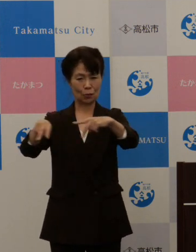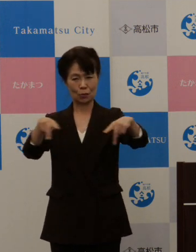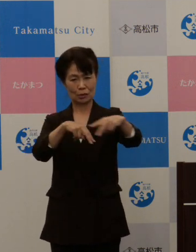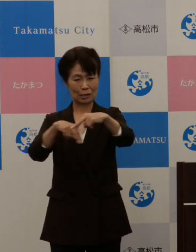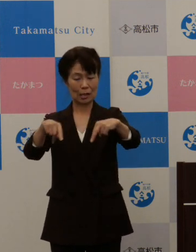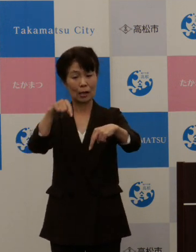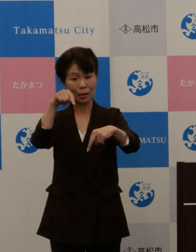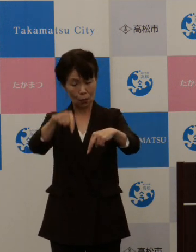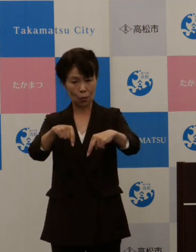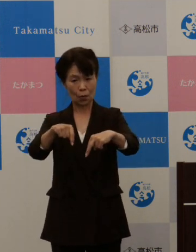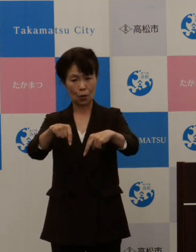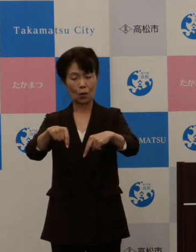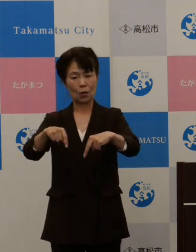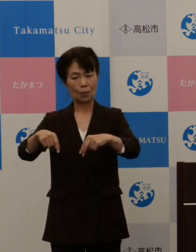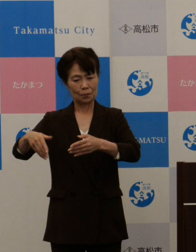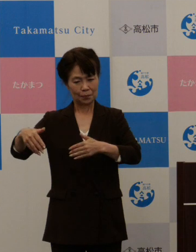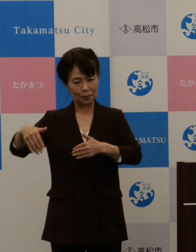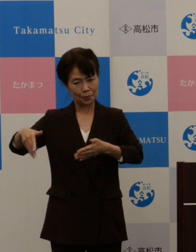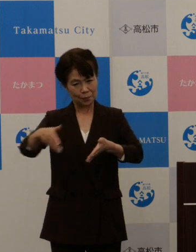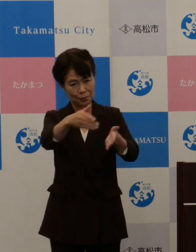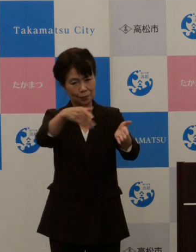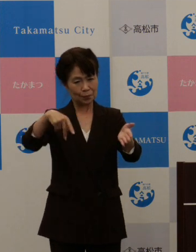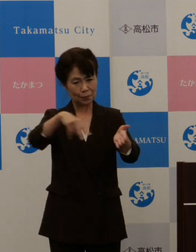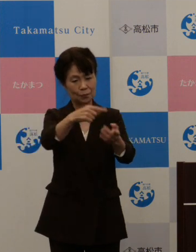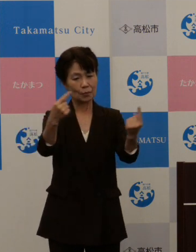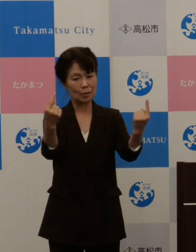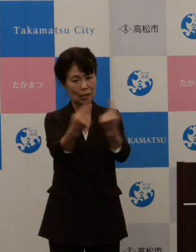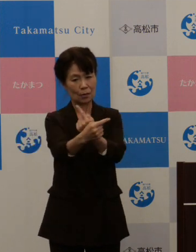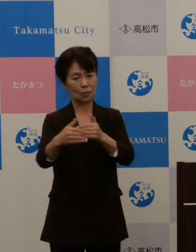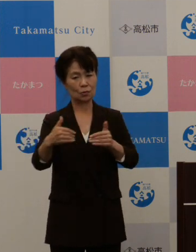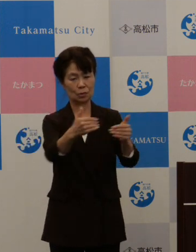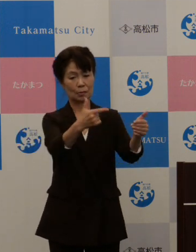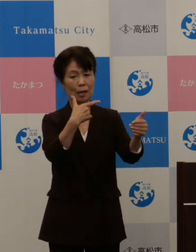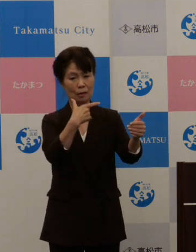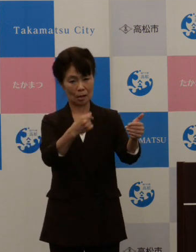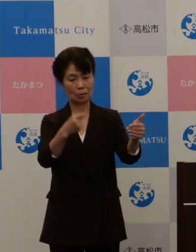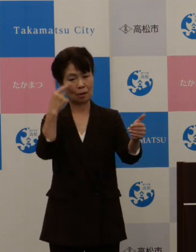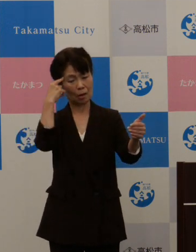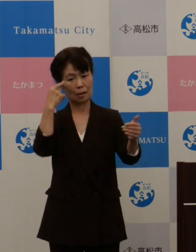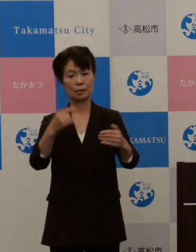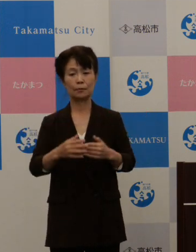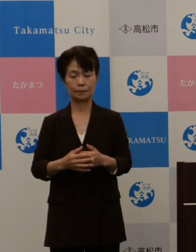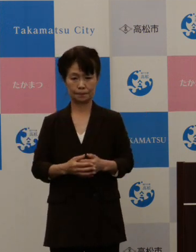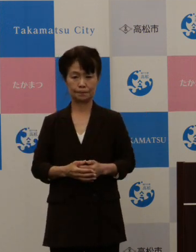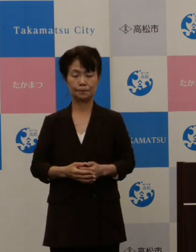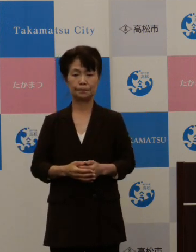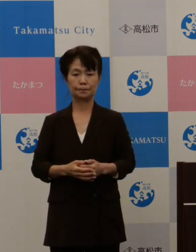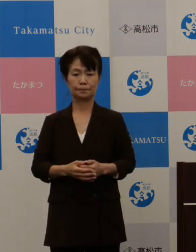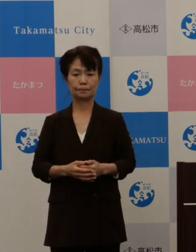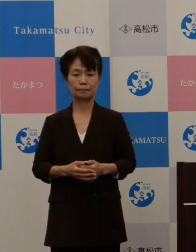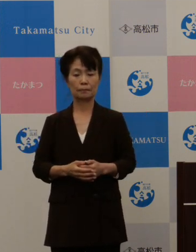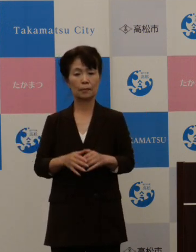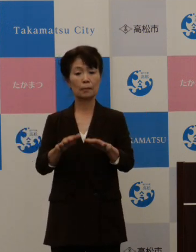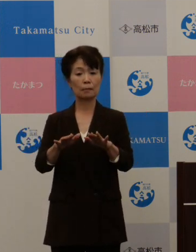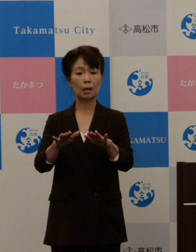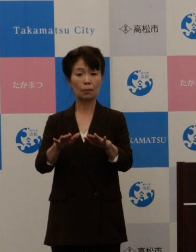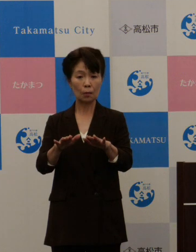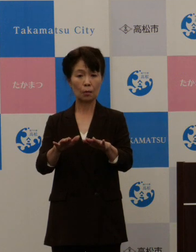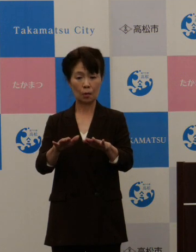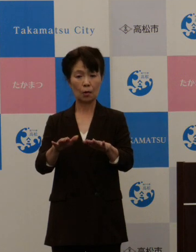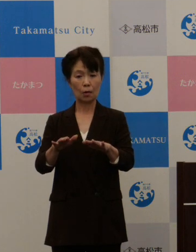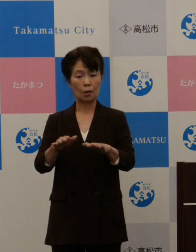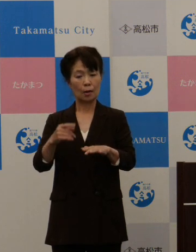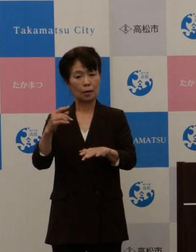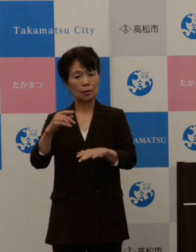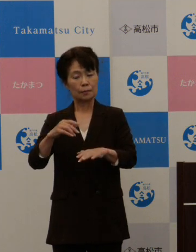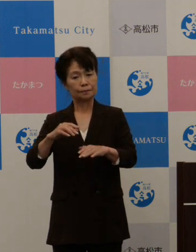ナード化を始めてまいりたいというふうに今考えておるところでございますけれども、現在のその運用方